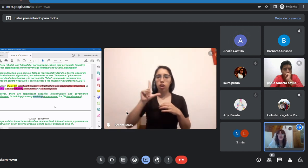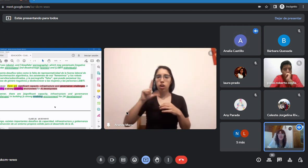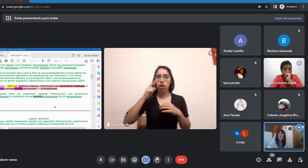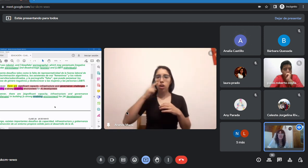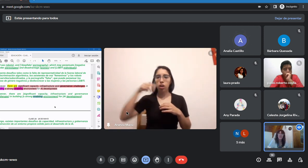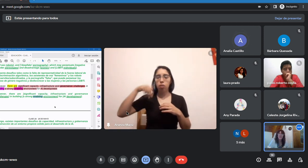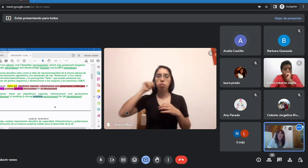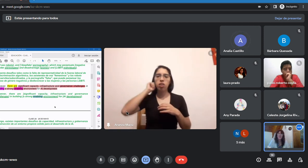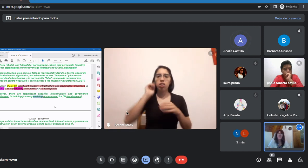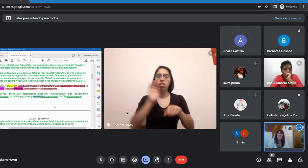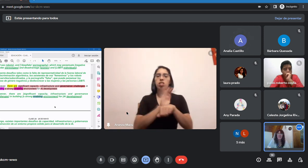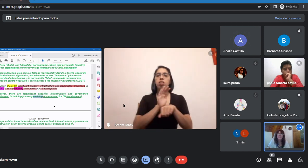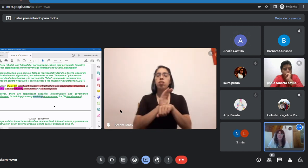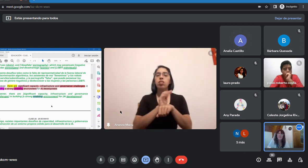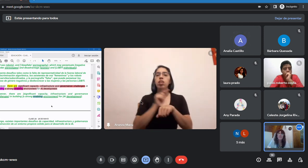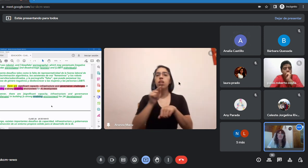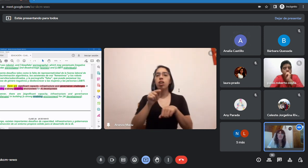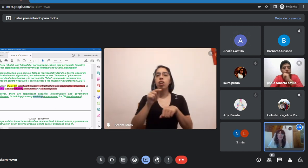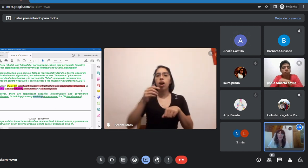propicio.